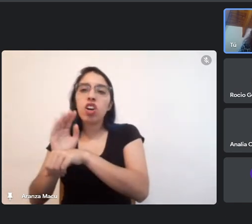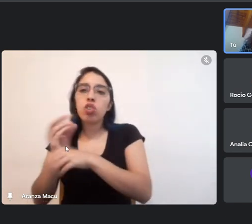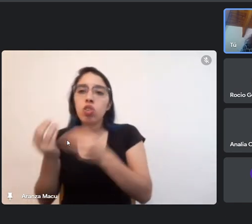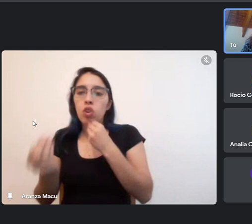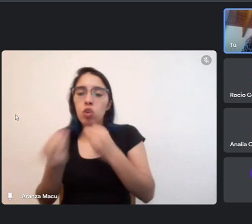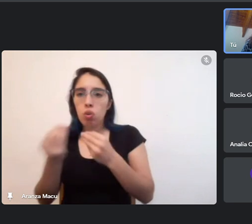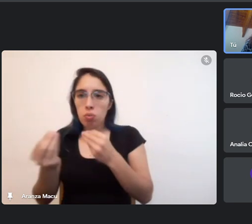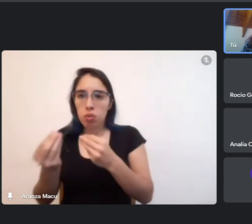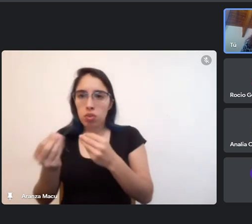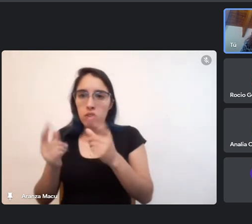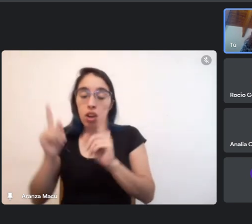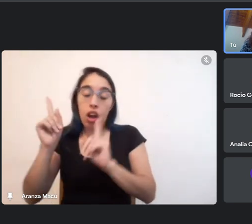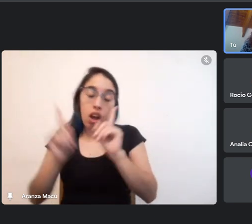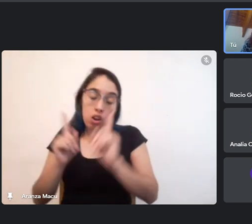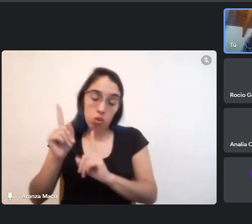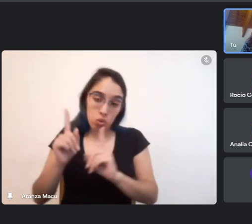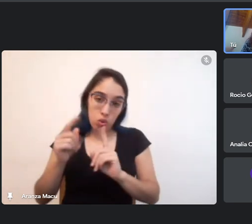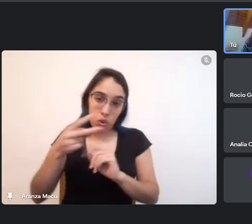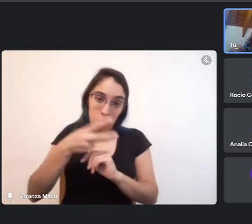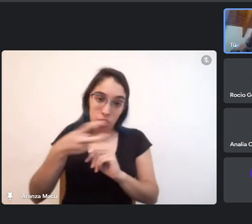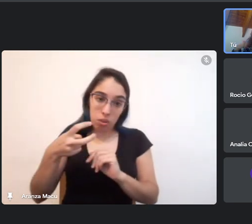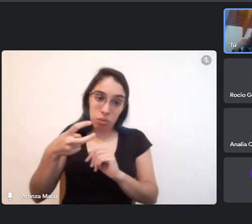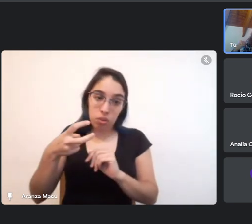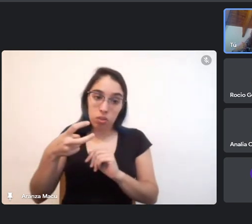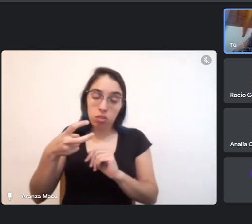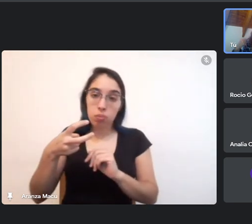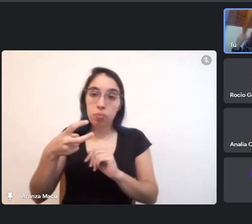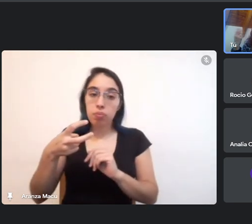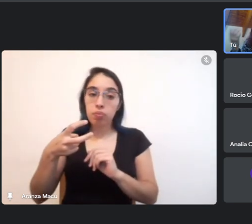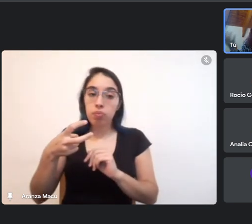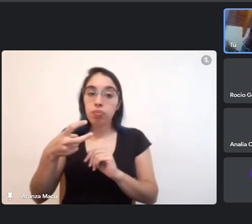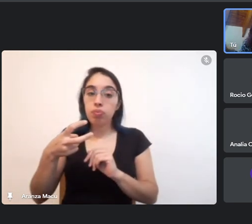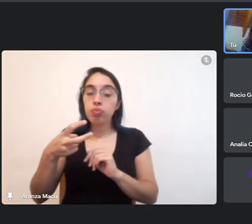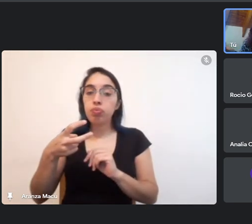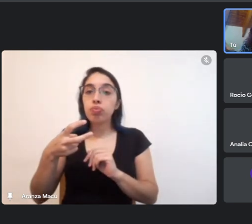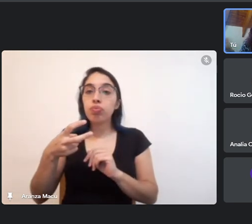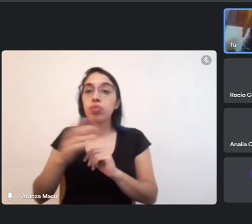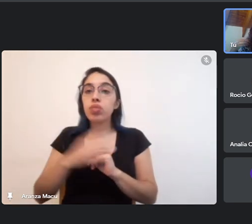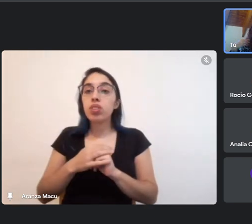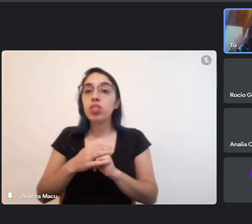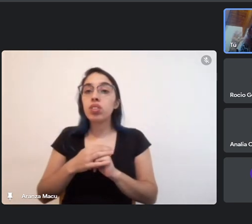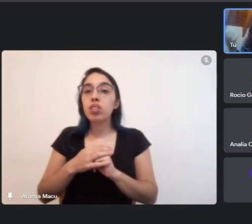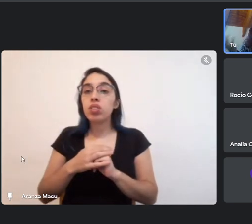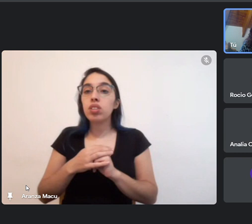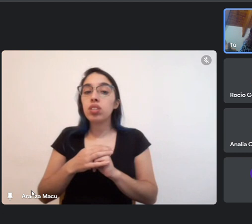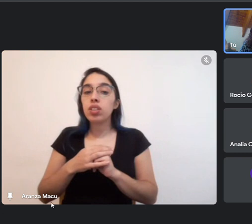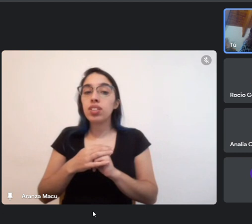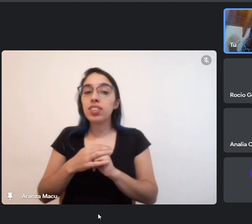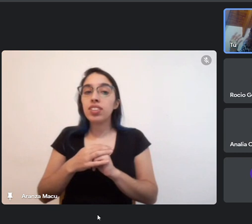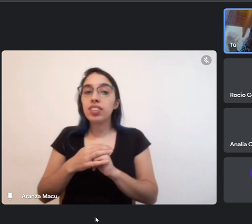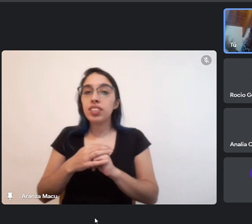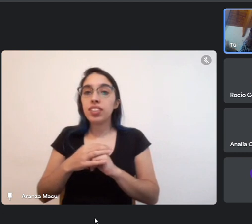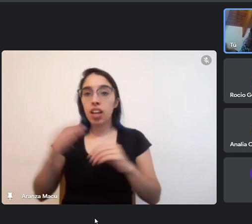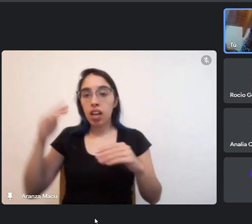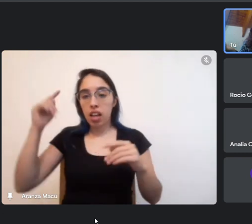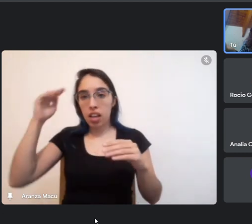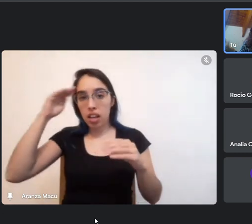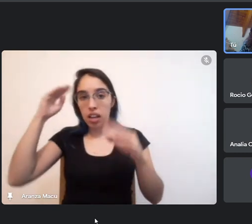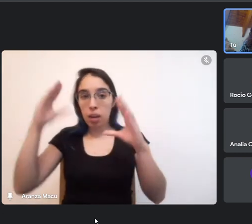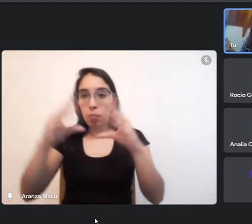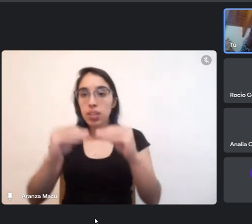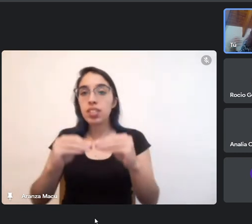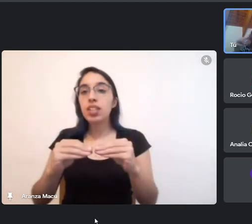algunos de ellos le agregan significado, me van a hacer referencia a capacidades, a posibilidades, a obligaciones,